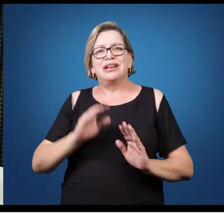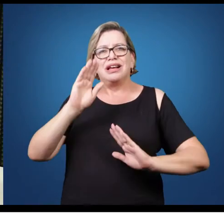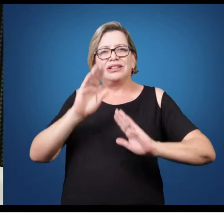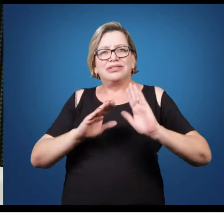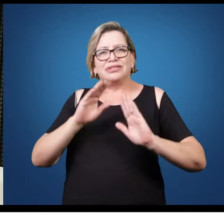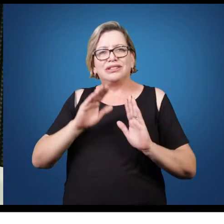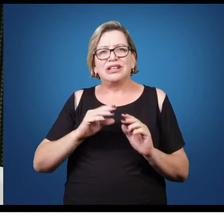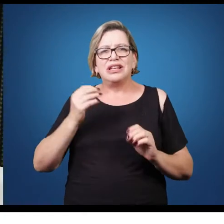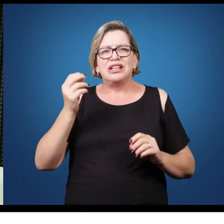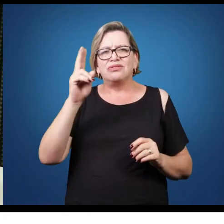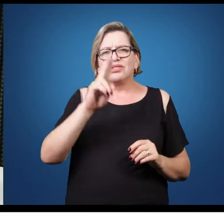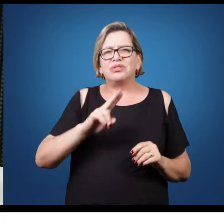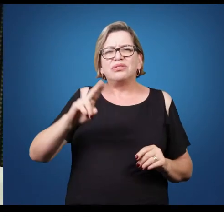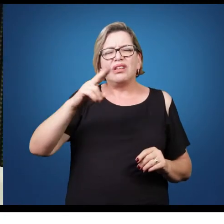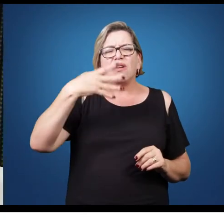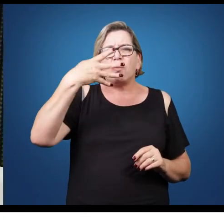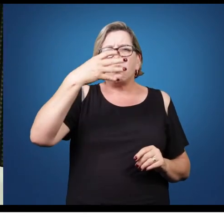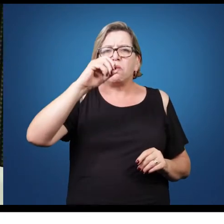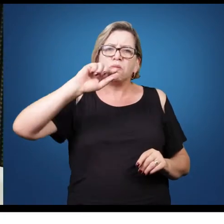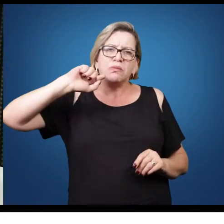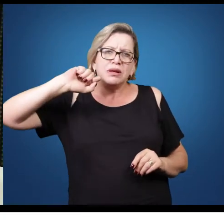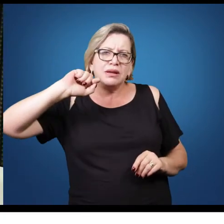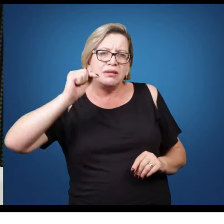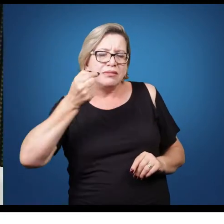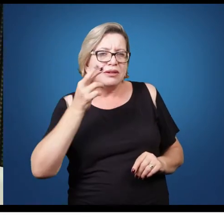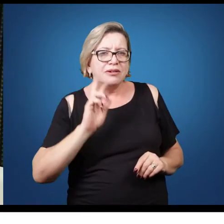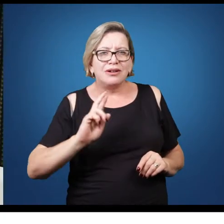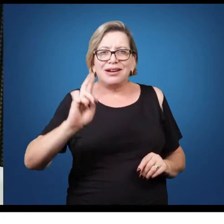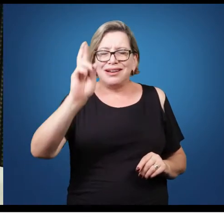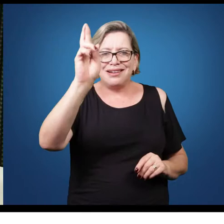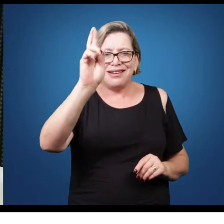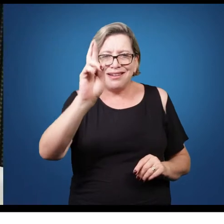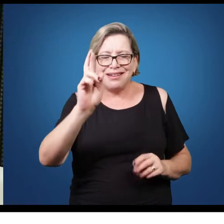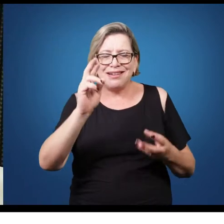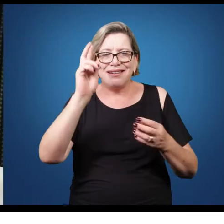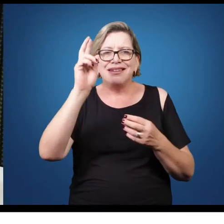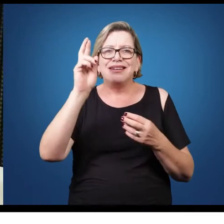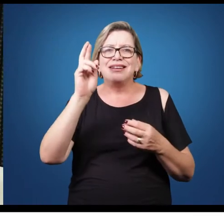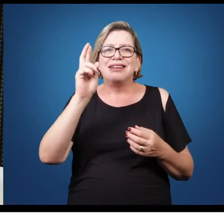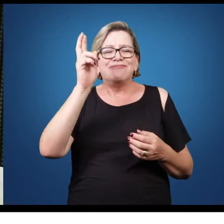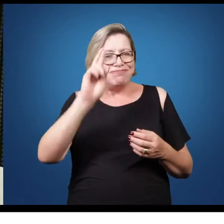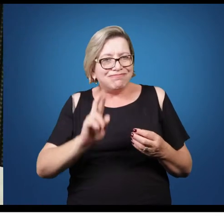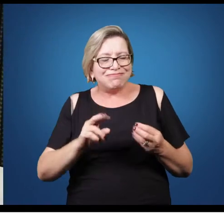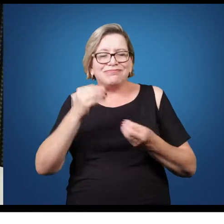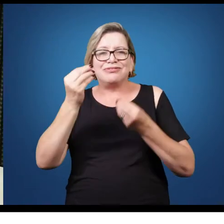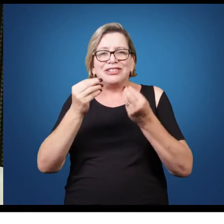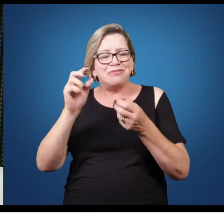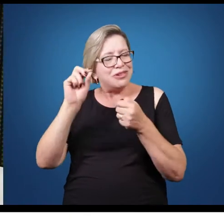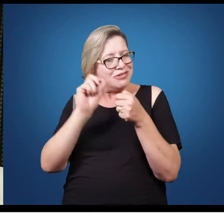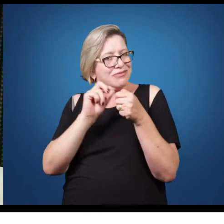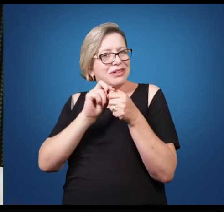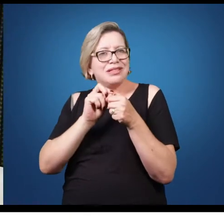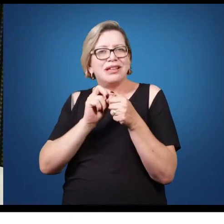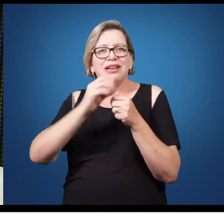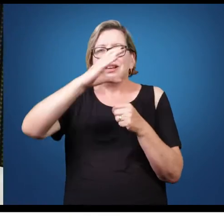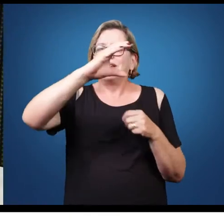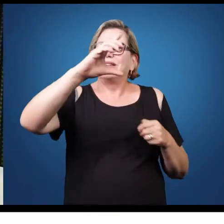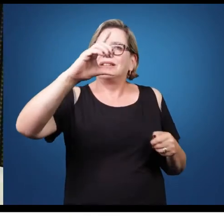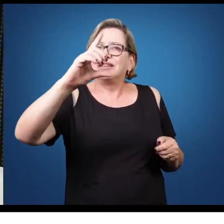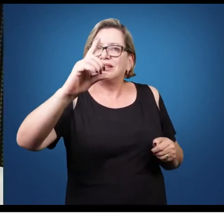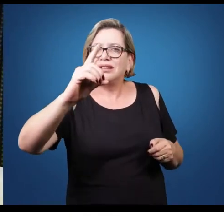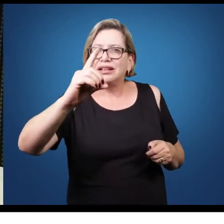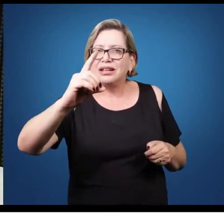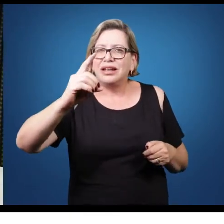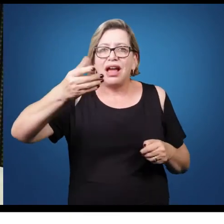20 30 e 40 mil reais e você não precisa mais milhões e milhões de reais que o que fazer com música fosse escravo da gravadora que eu